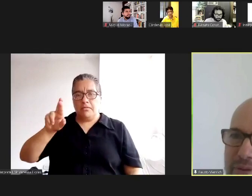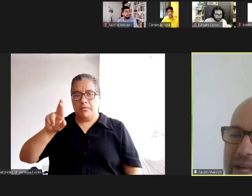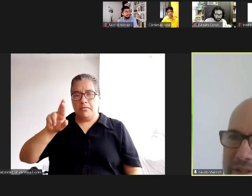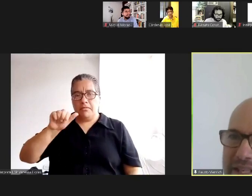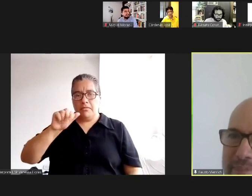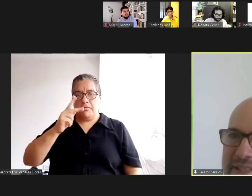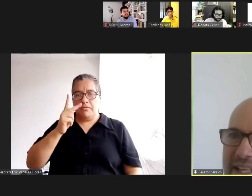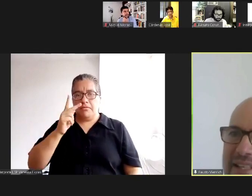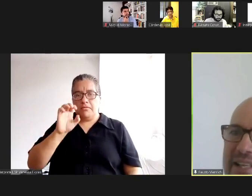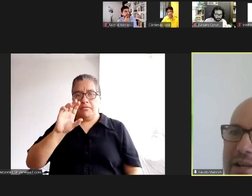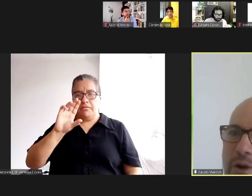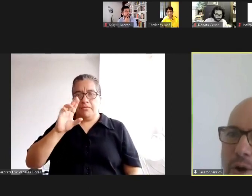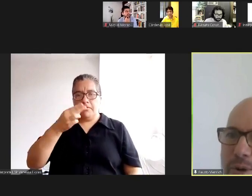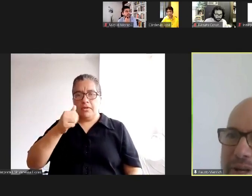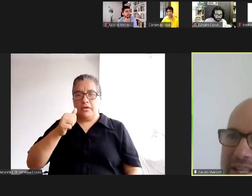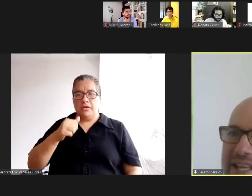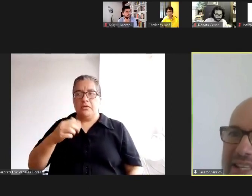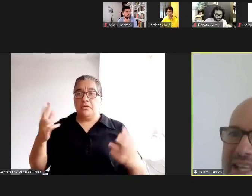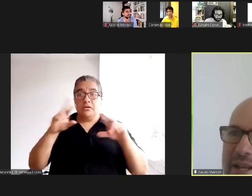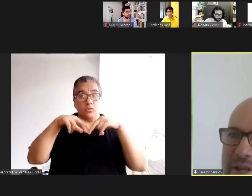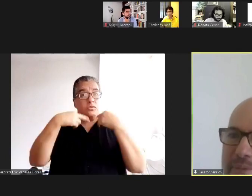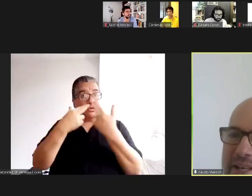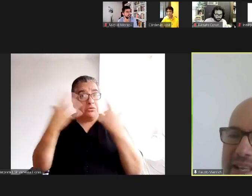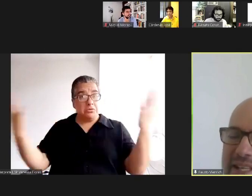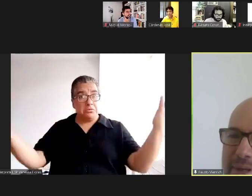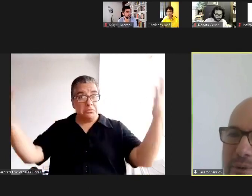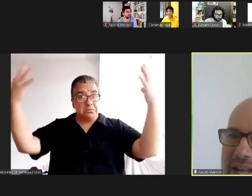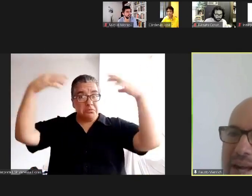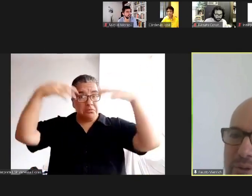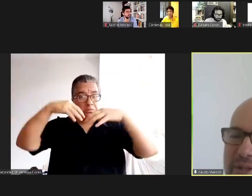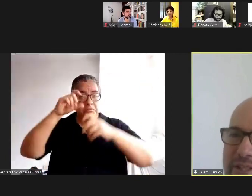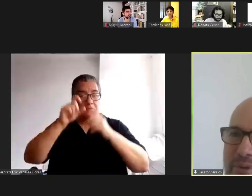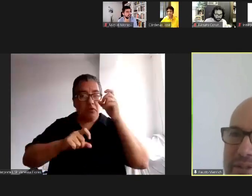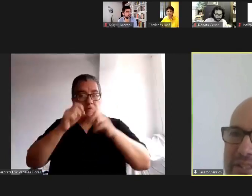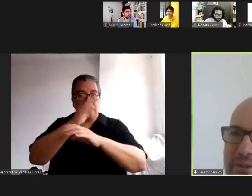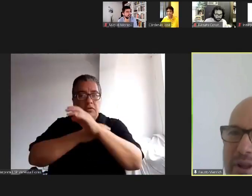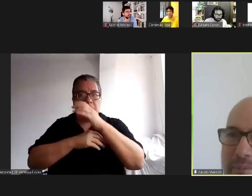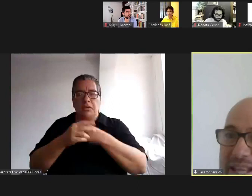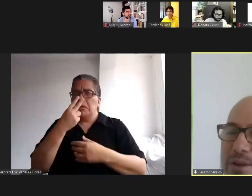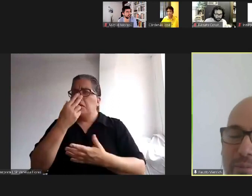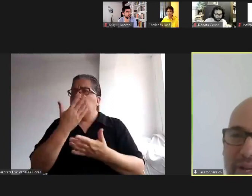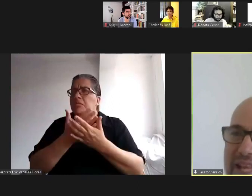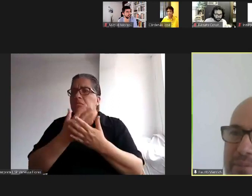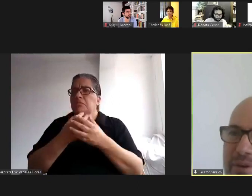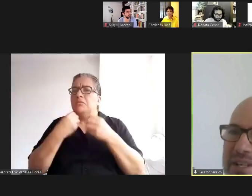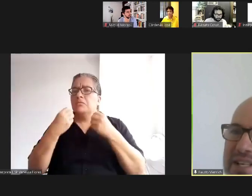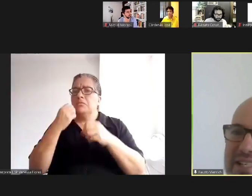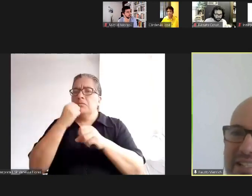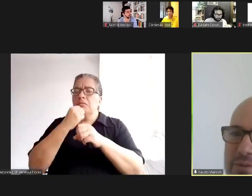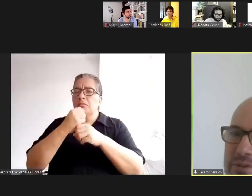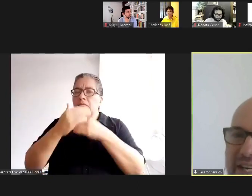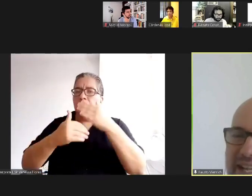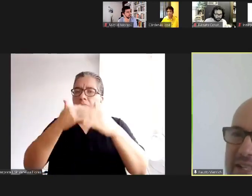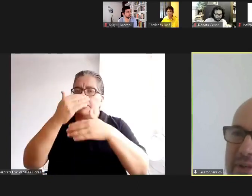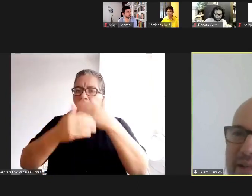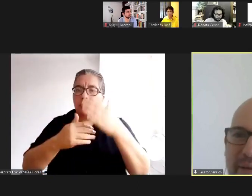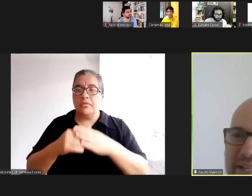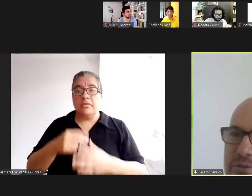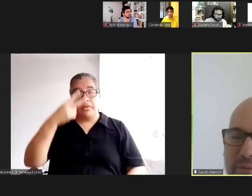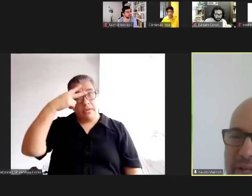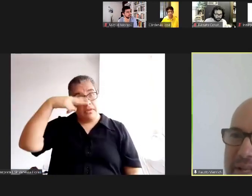de personas con discapacidad, cómo venían ya de alguna manera llevando a cabo todo ese proceso, ¿no? En México, por ejemplo, se